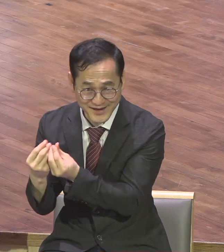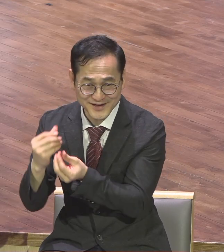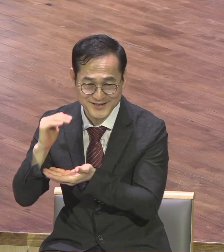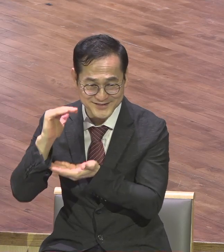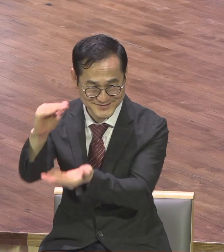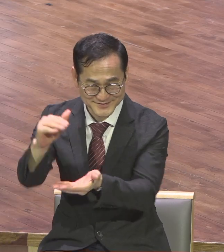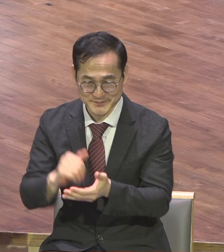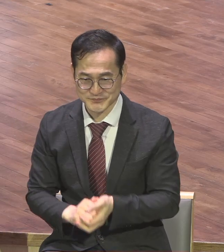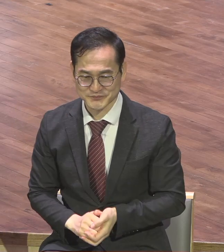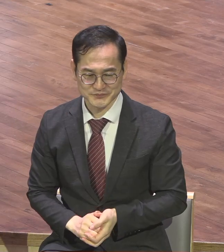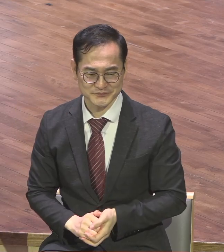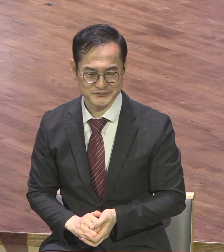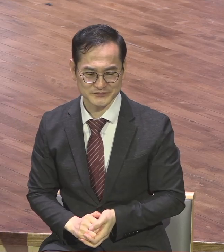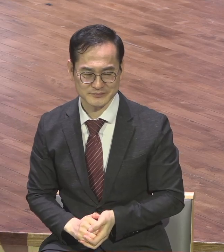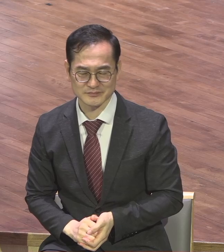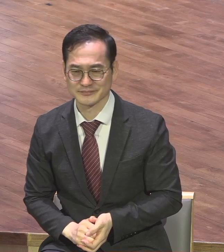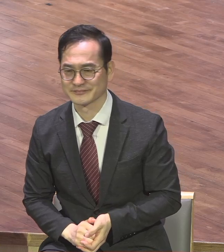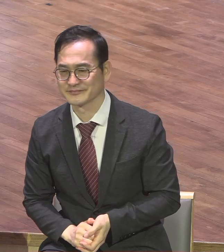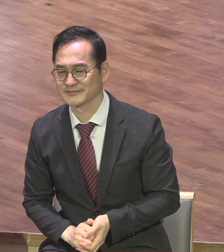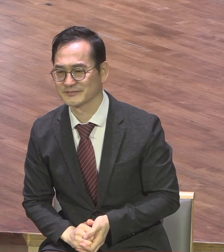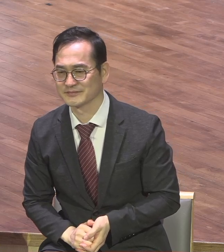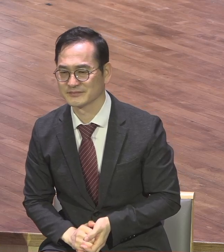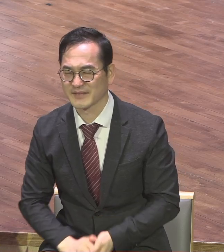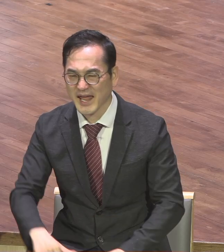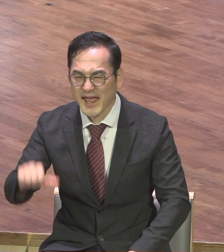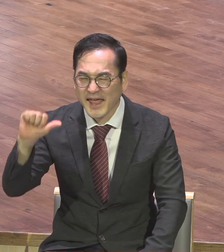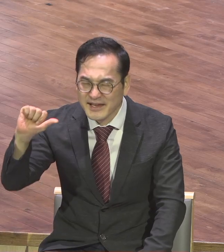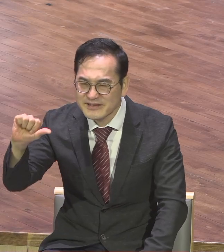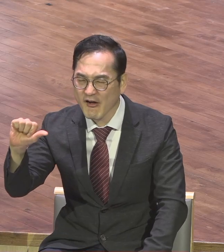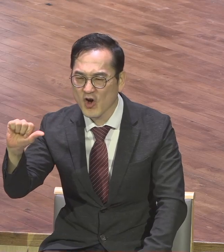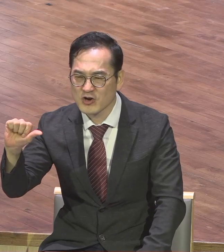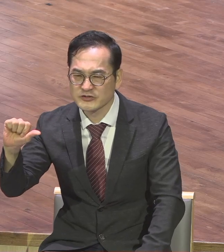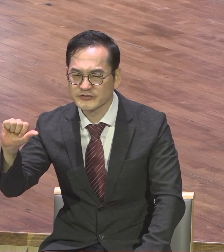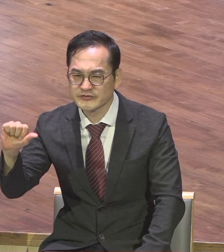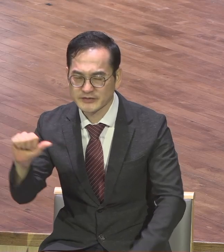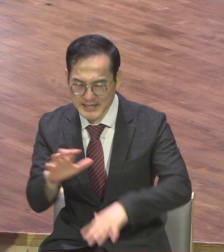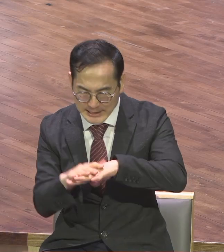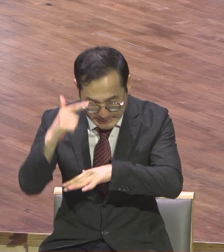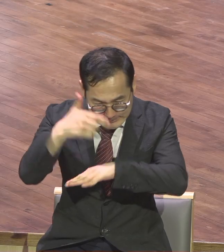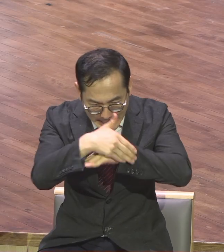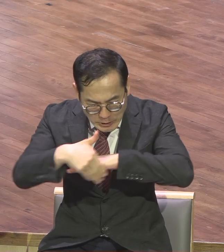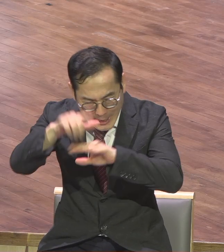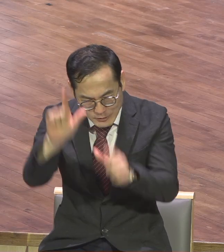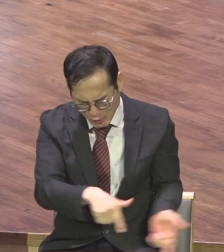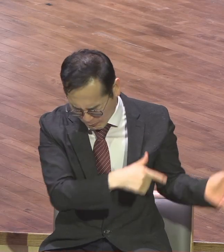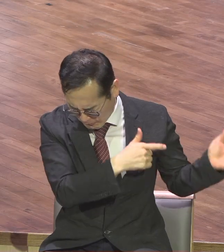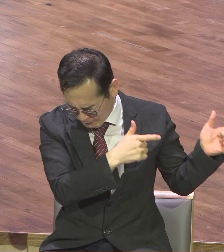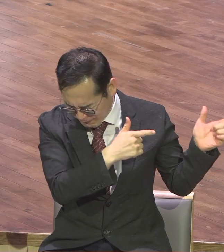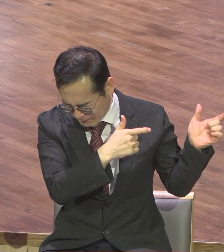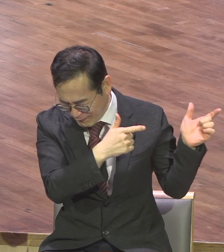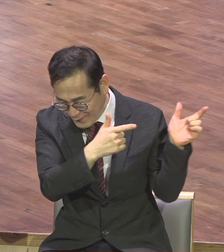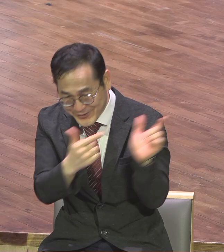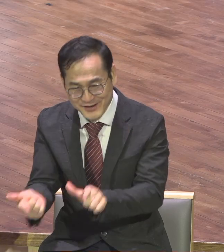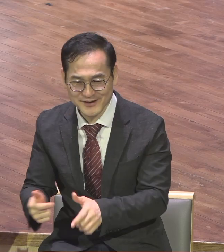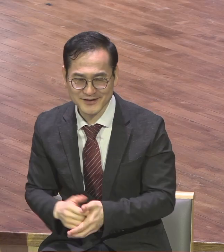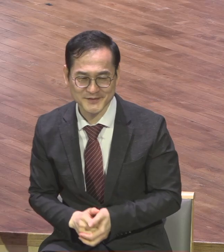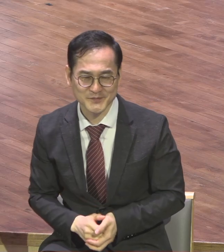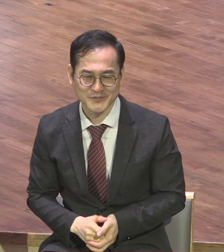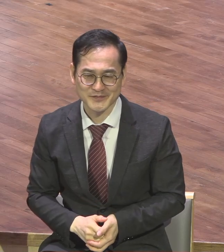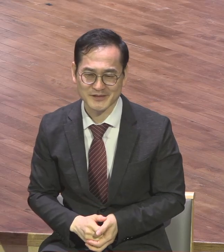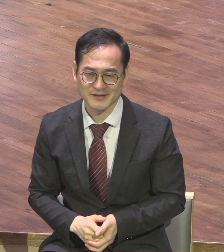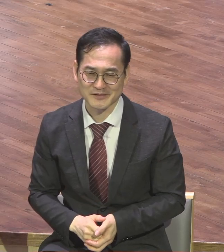혈액형을 설명했습니다. 고조 A형은 작전만 짜다가 전부 다